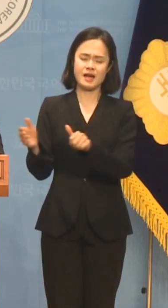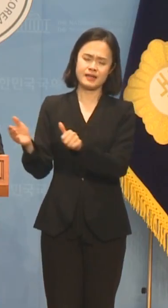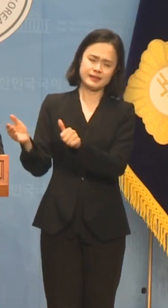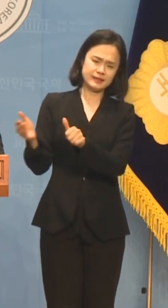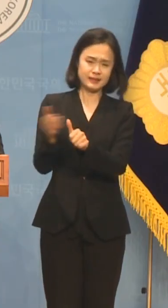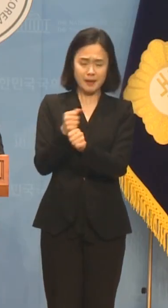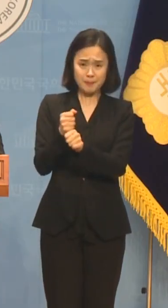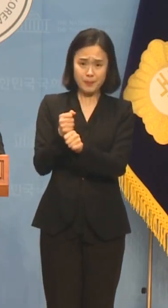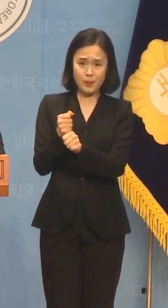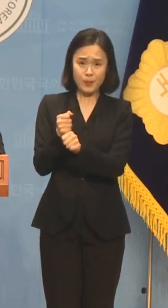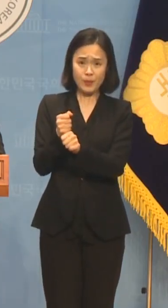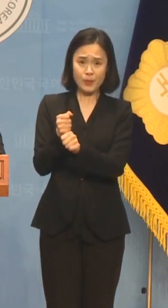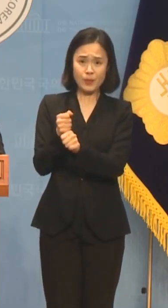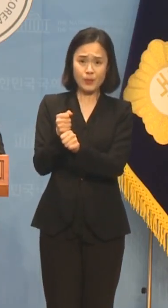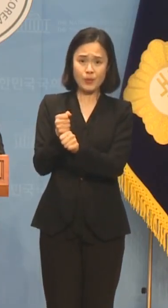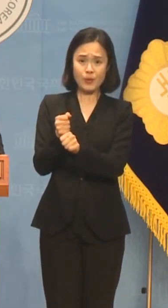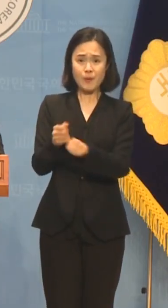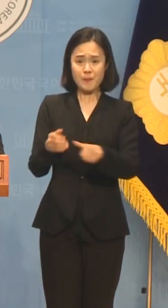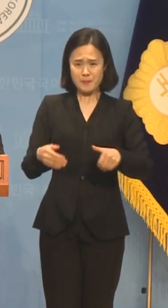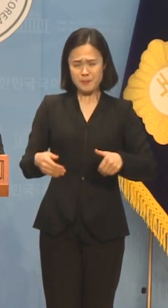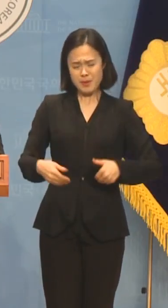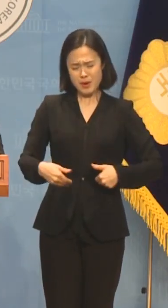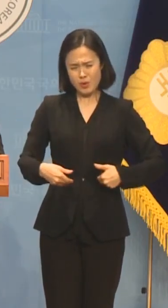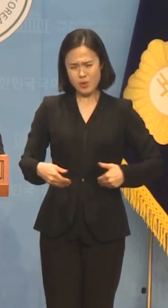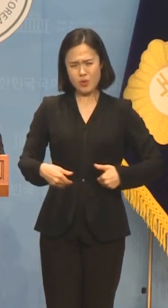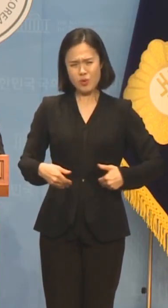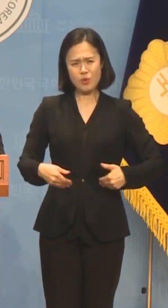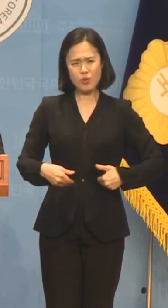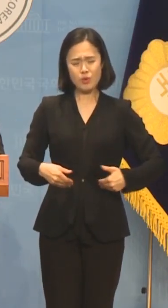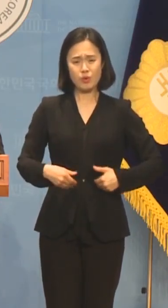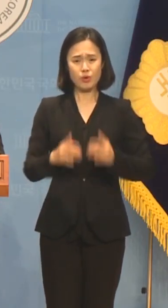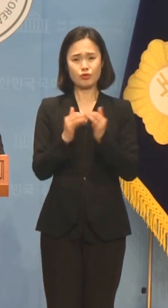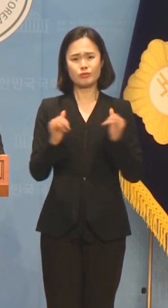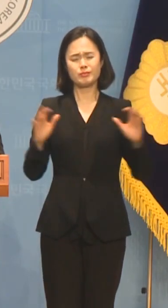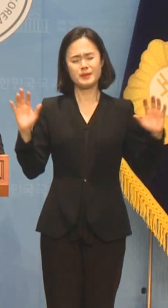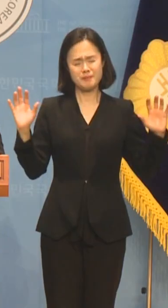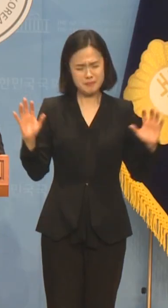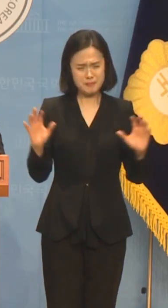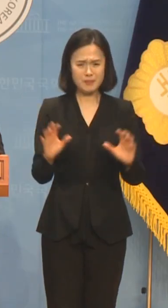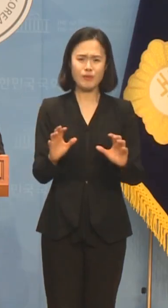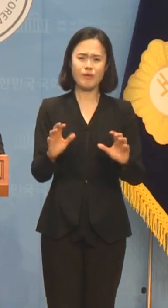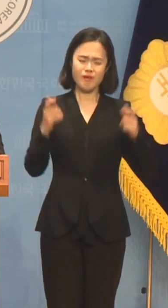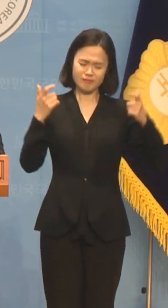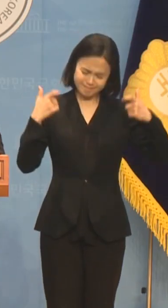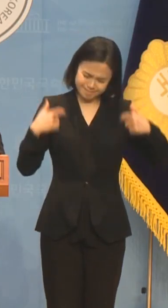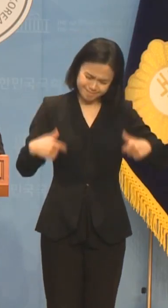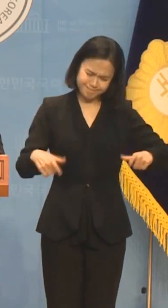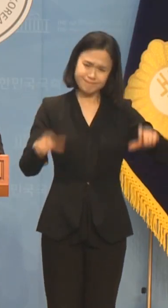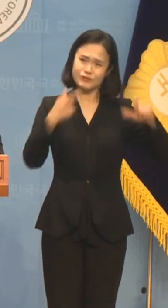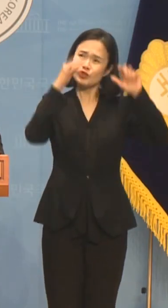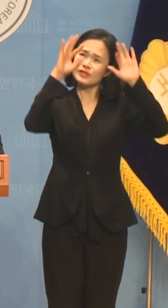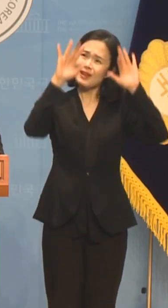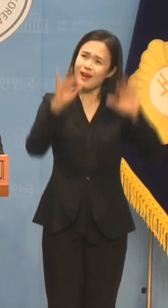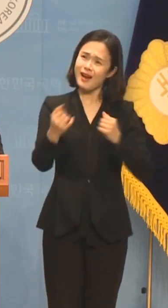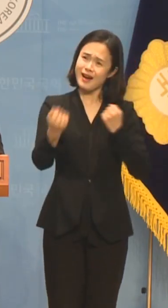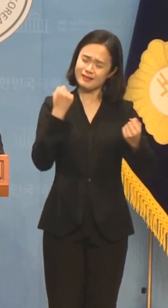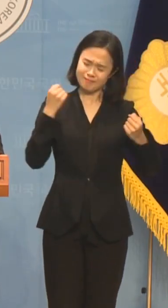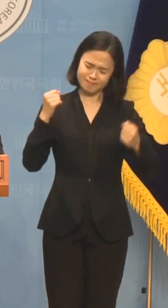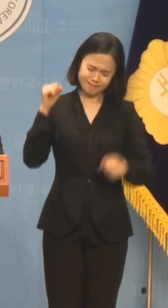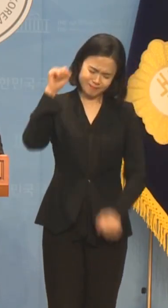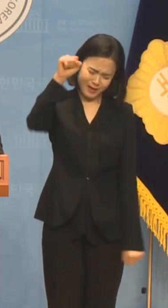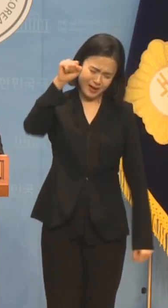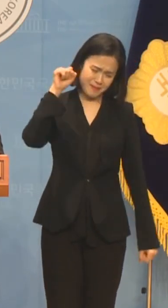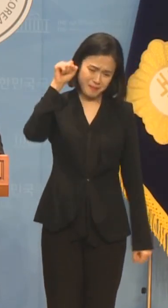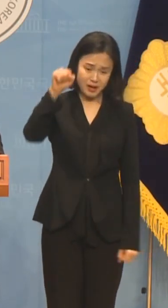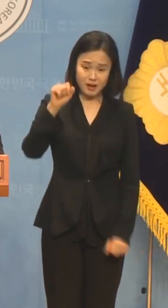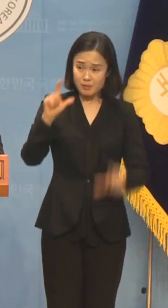관저 앞에서 눈 내리는 밤을 견딘 애국 시민들을 보지 못했단 말입니까?